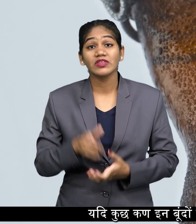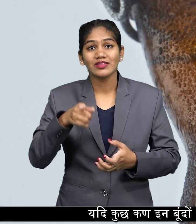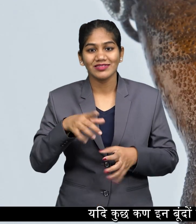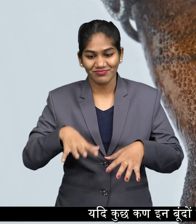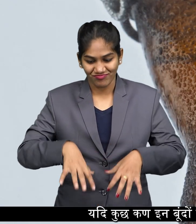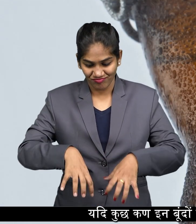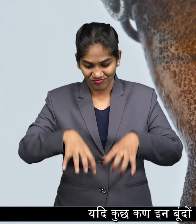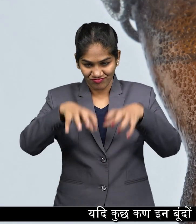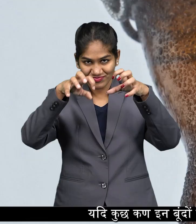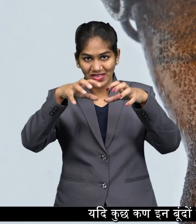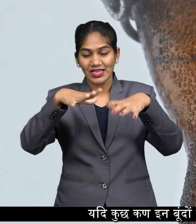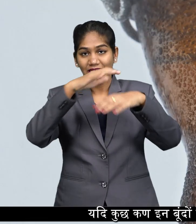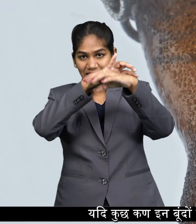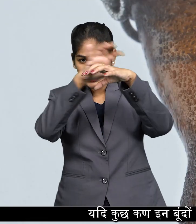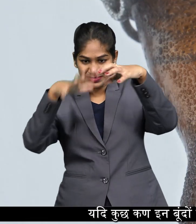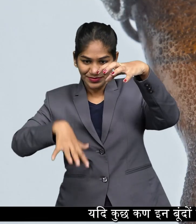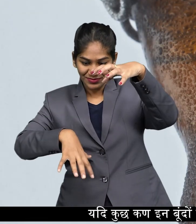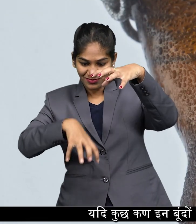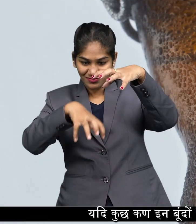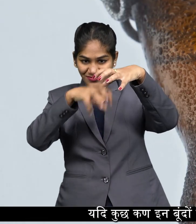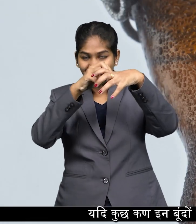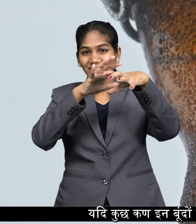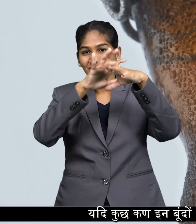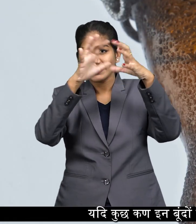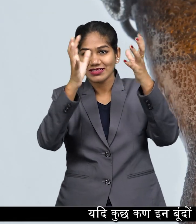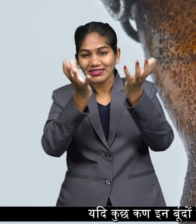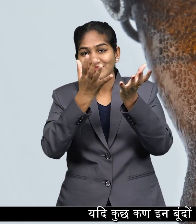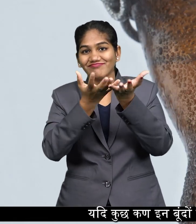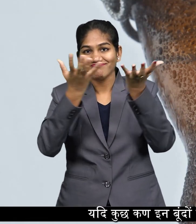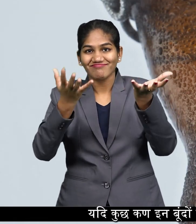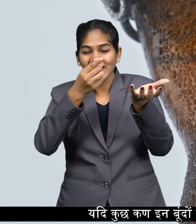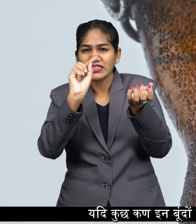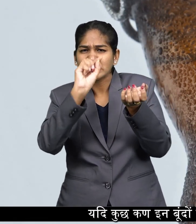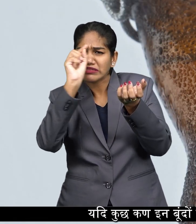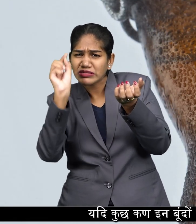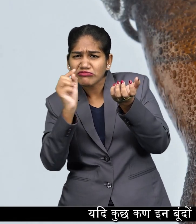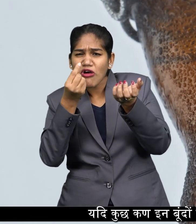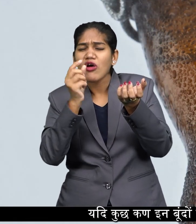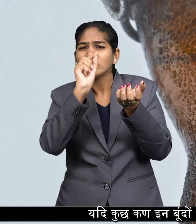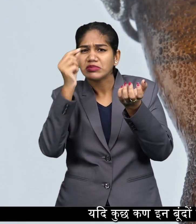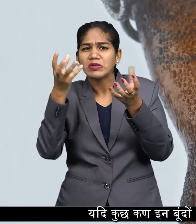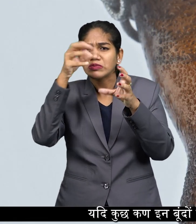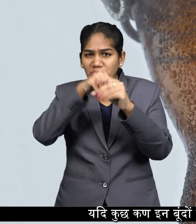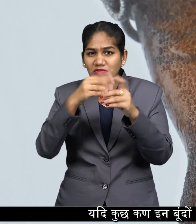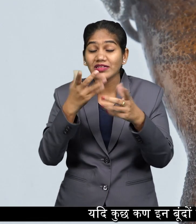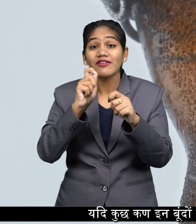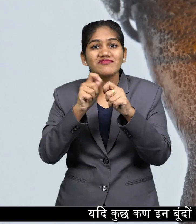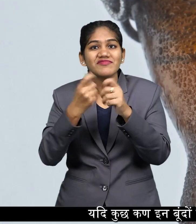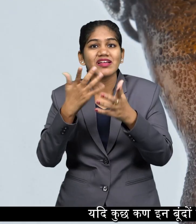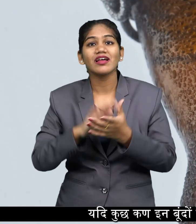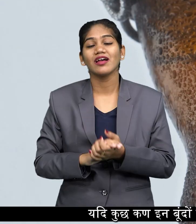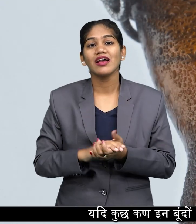चौथा, यदि कुछ कण इन बूंदों के निर्माण के लिए नाभिक के रूप में कार्य करते हैं